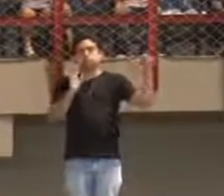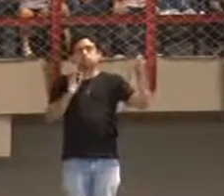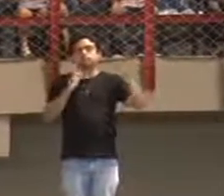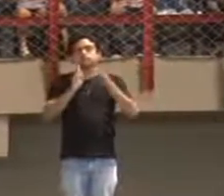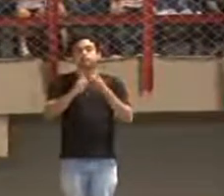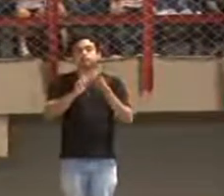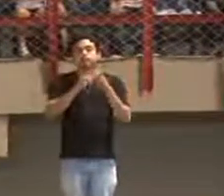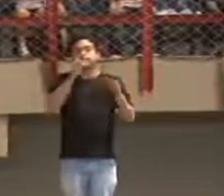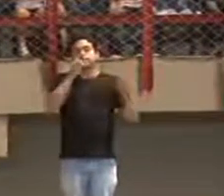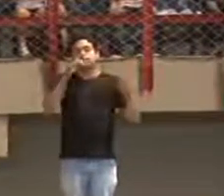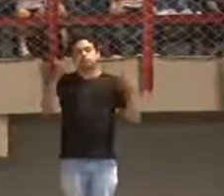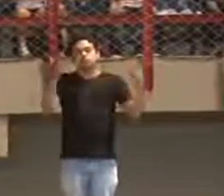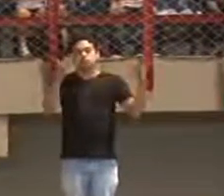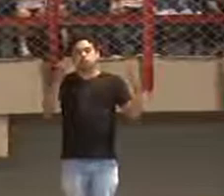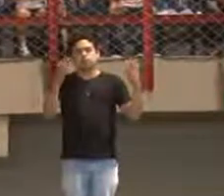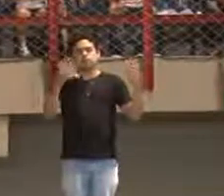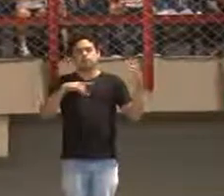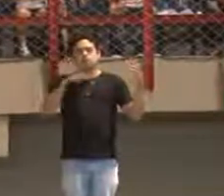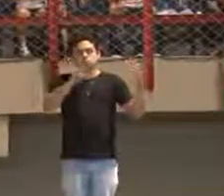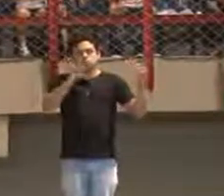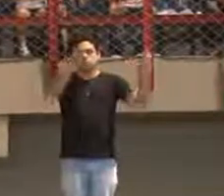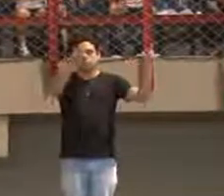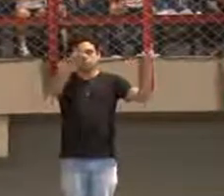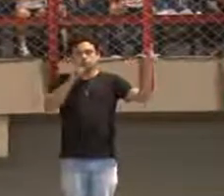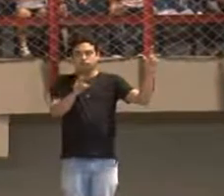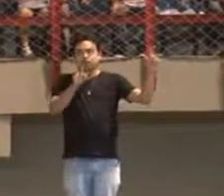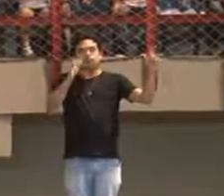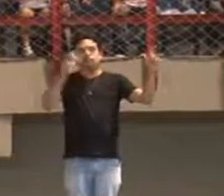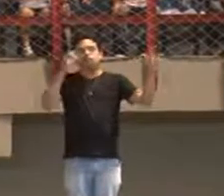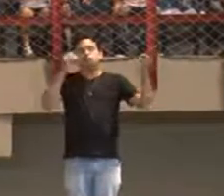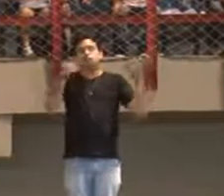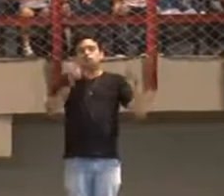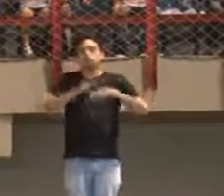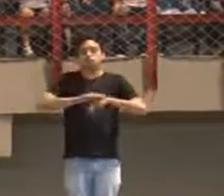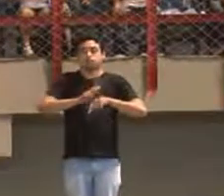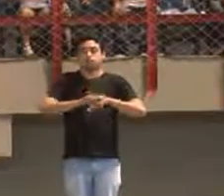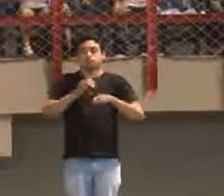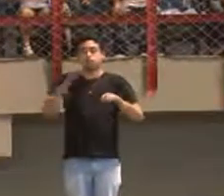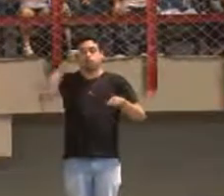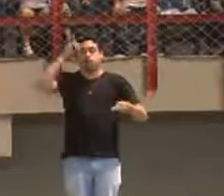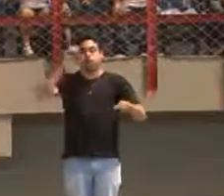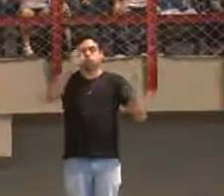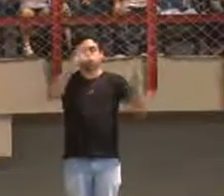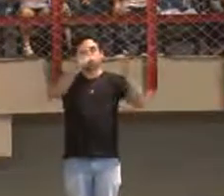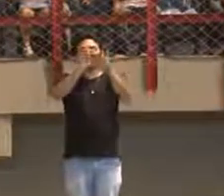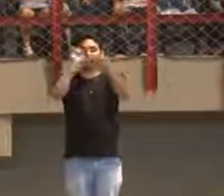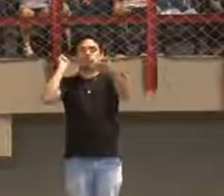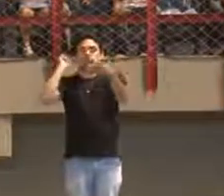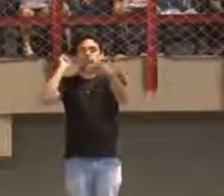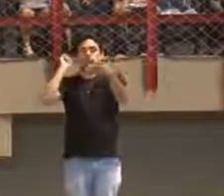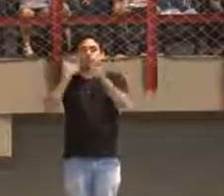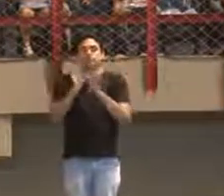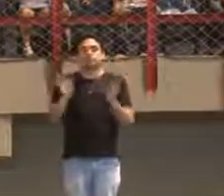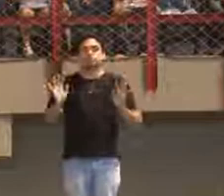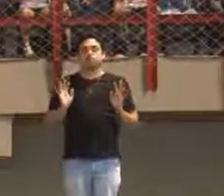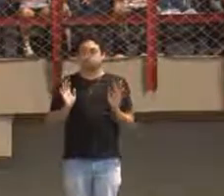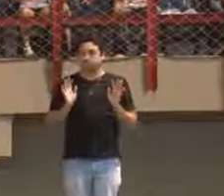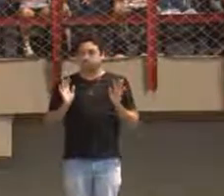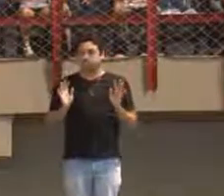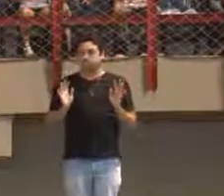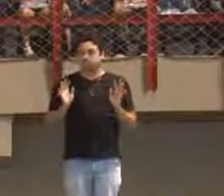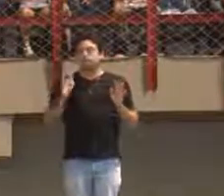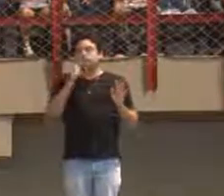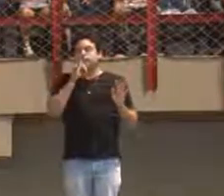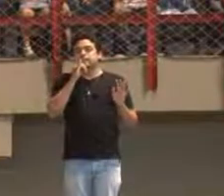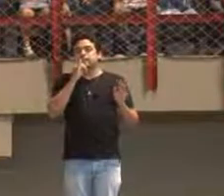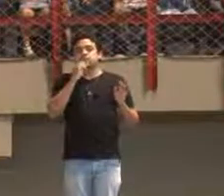Então, fiquei em dúvida no uso da vírgula, o que é que eu faço? Não uso. É mais simples.